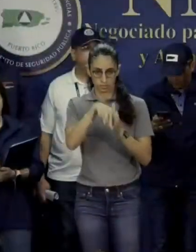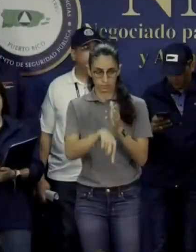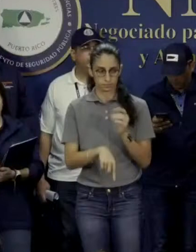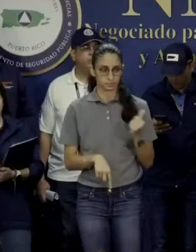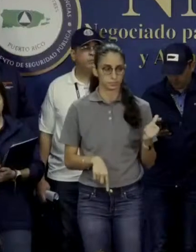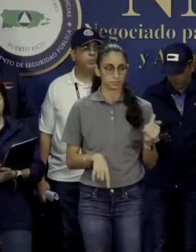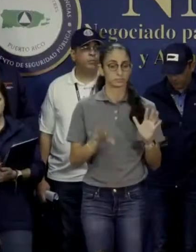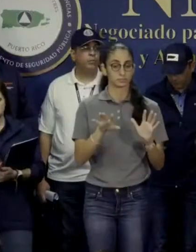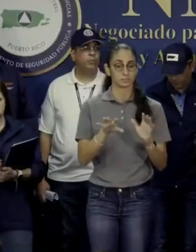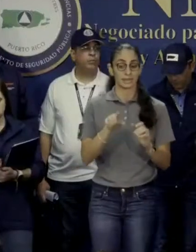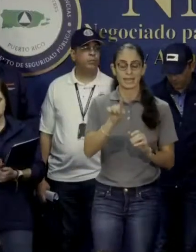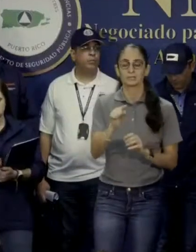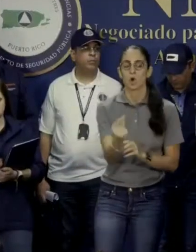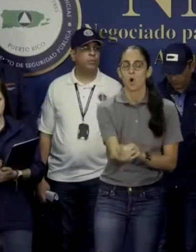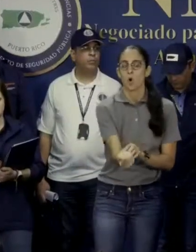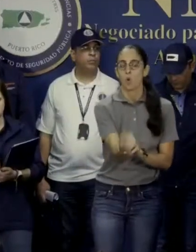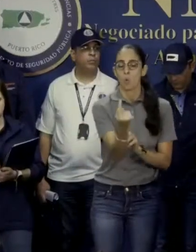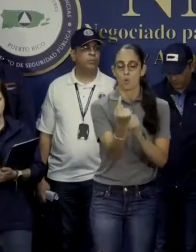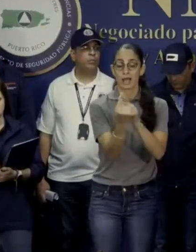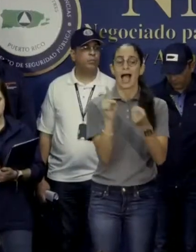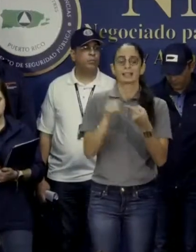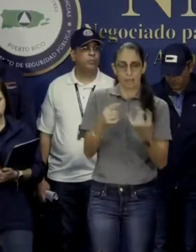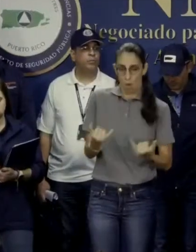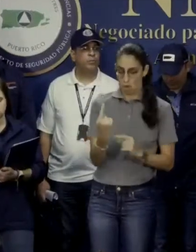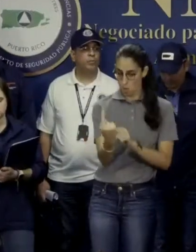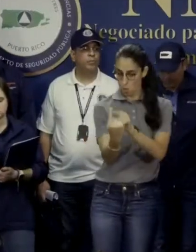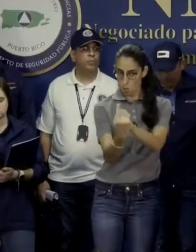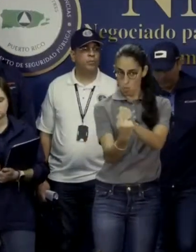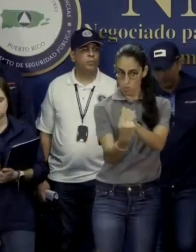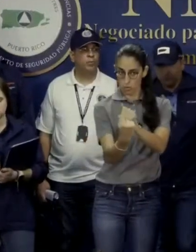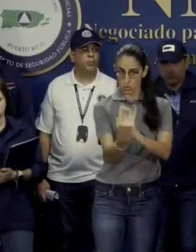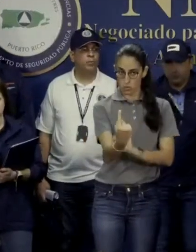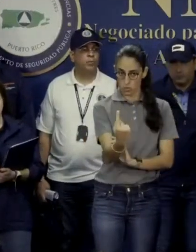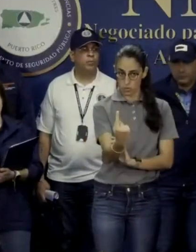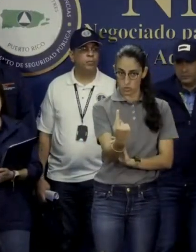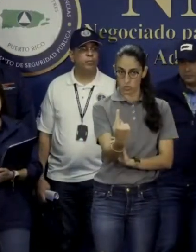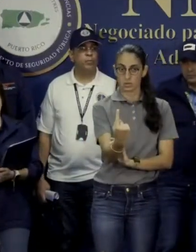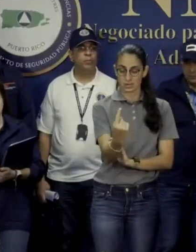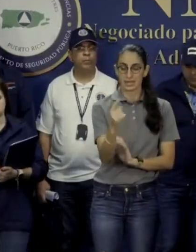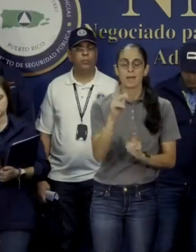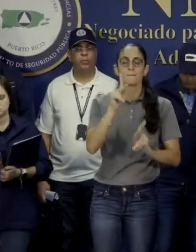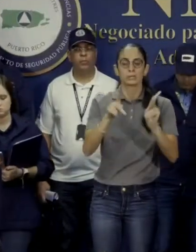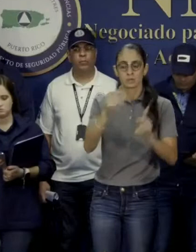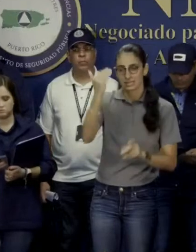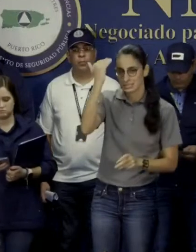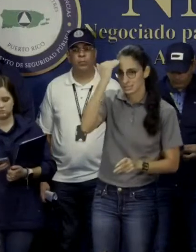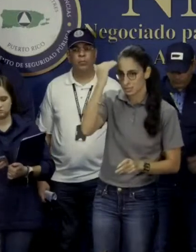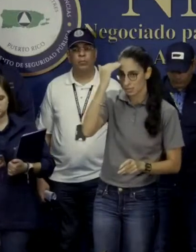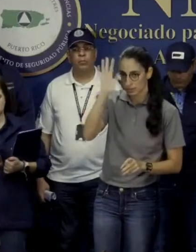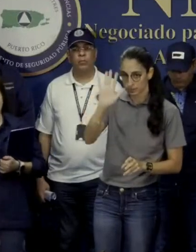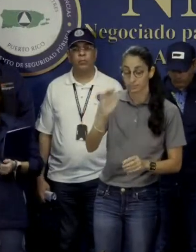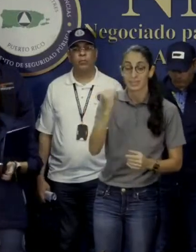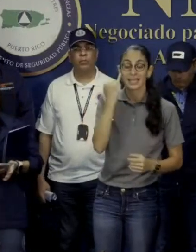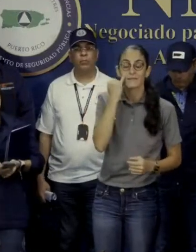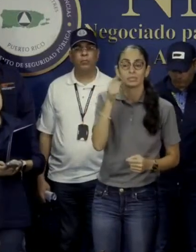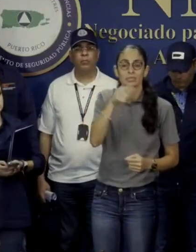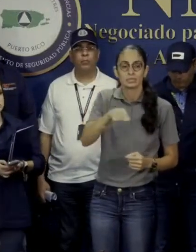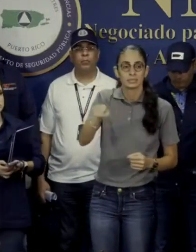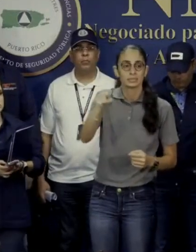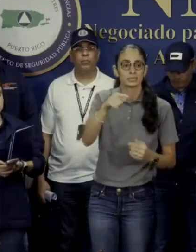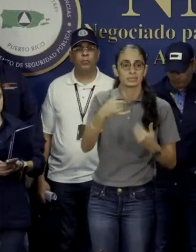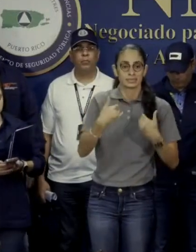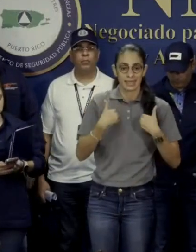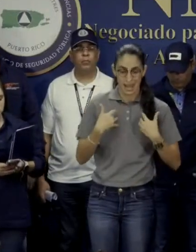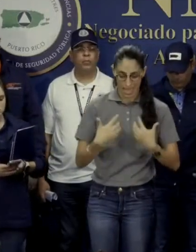Hasta el momento eso es lo único hasta ahora, pero también es importante que la gente sepa, si tienes, ¿verdad?,